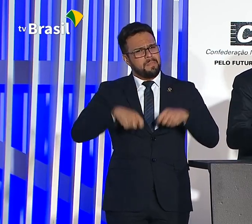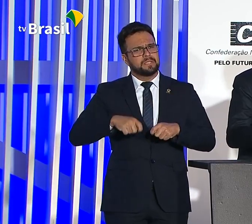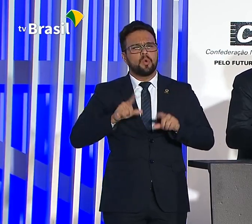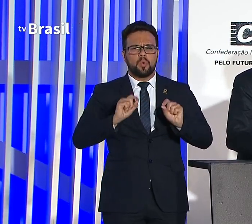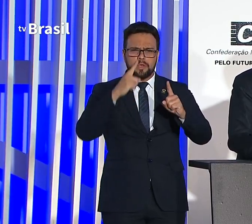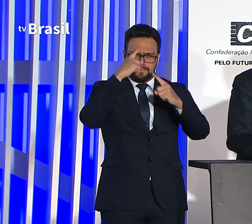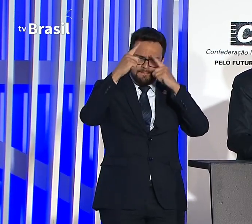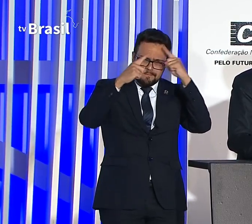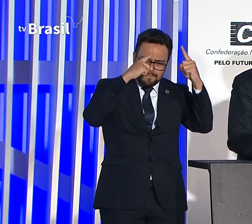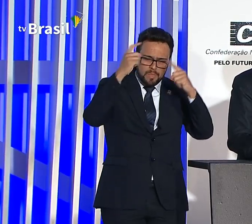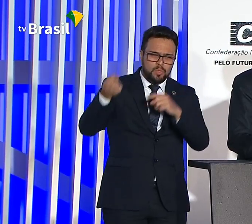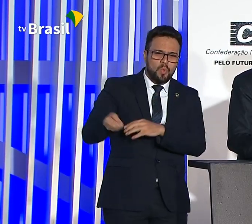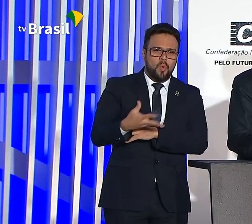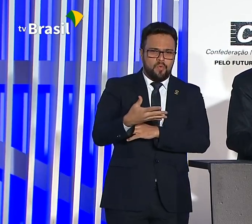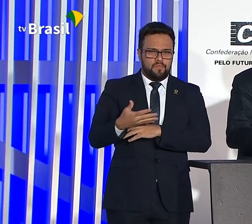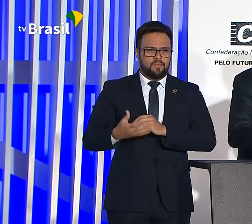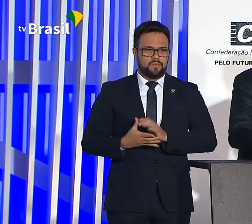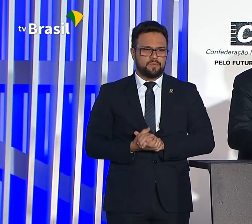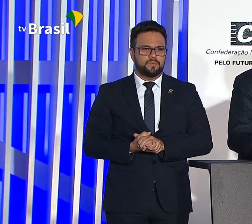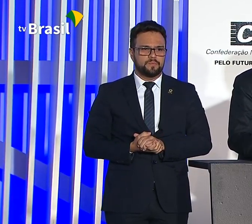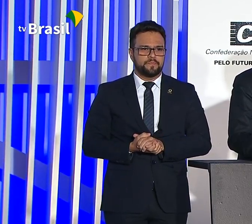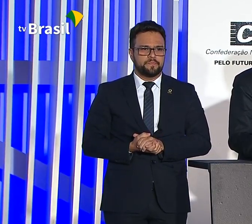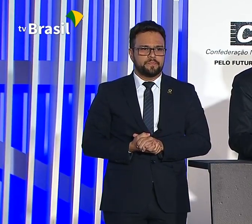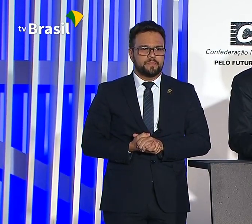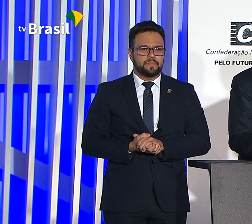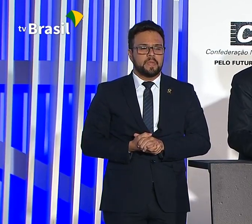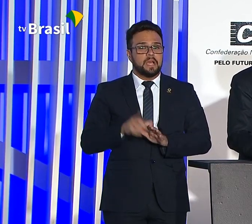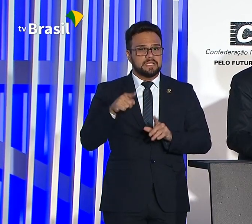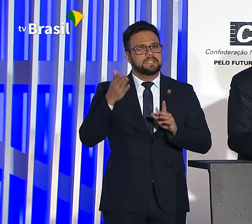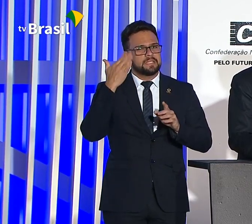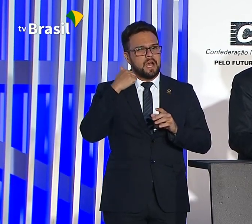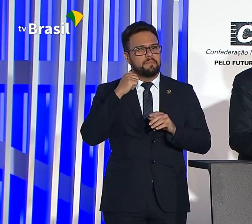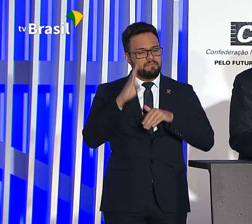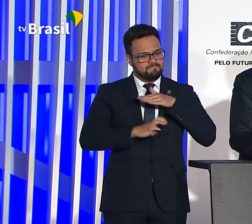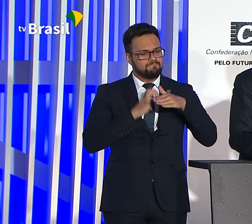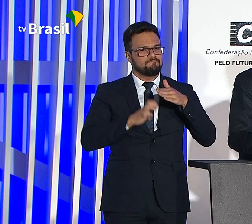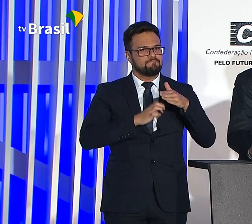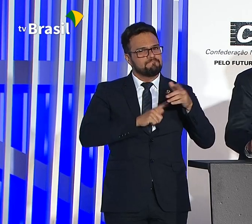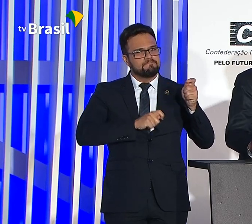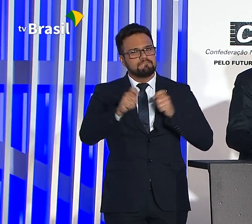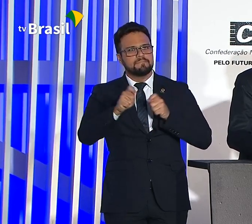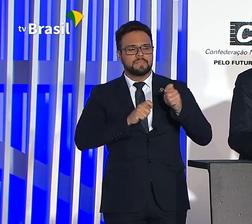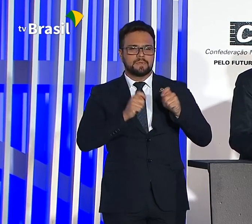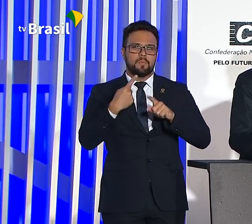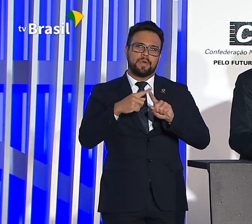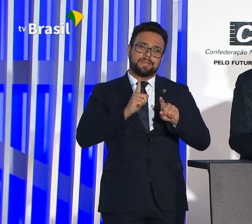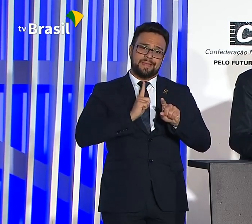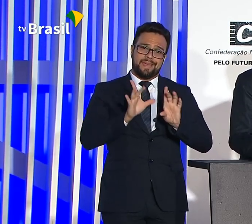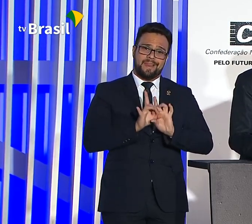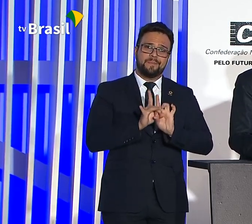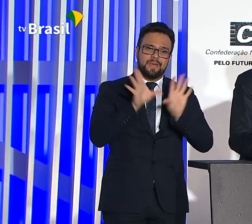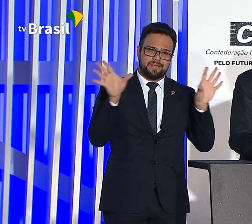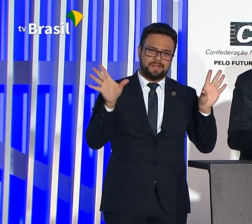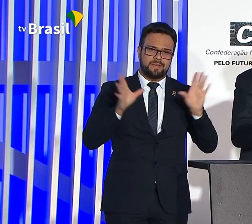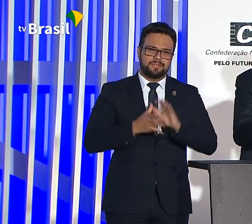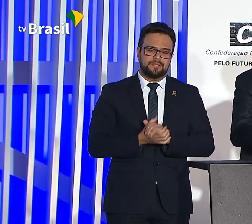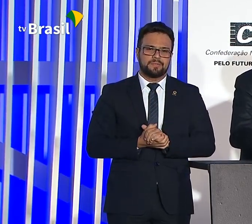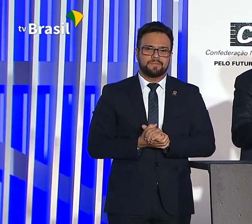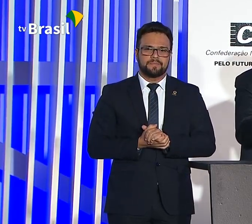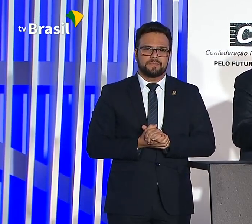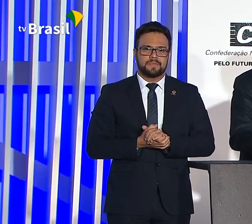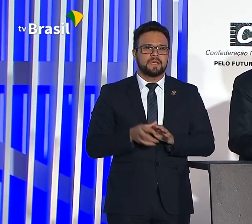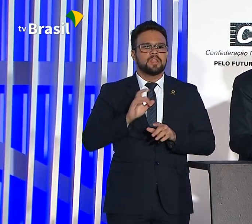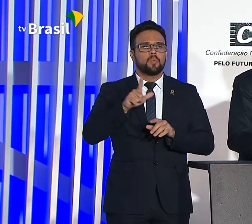e inovar é um excelente empreendendo o que ele precisa é ter liberdade é não ter um